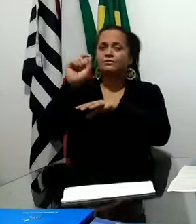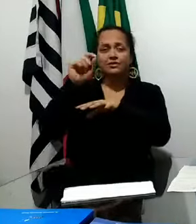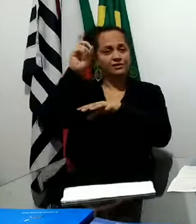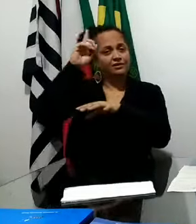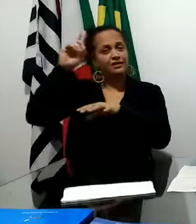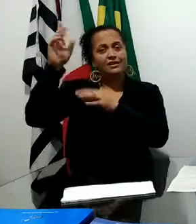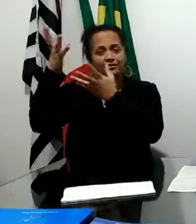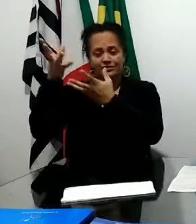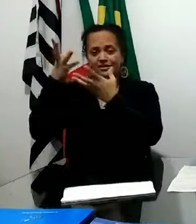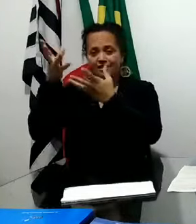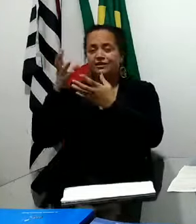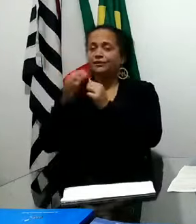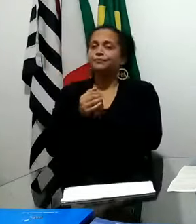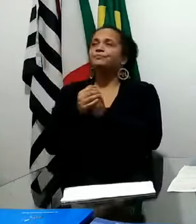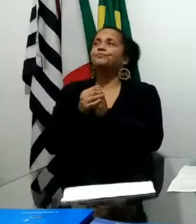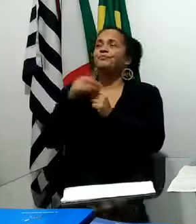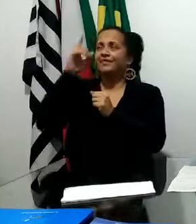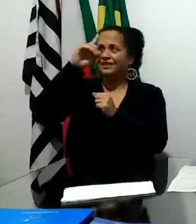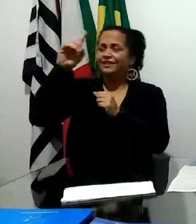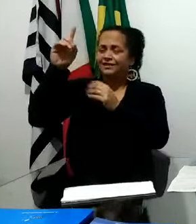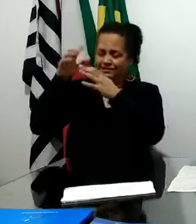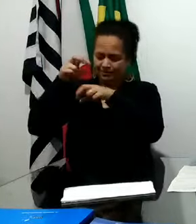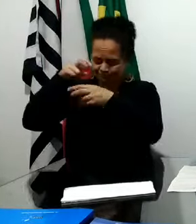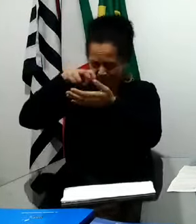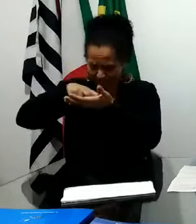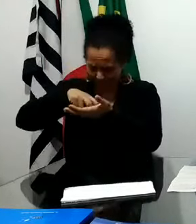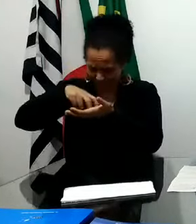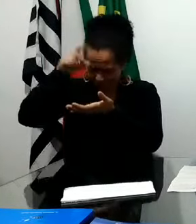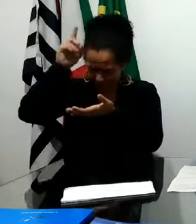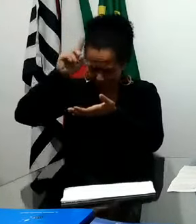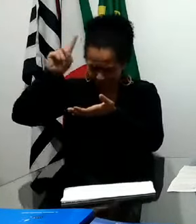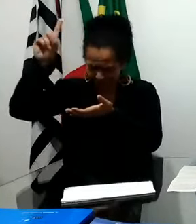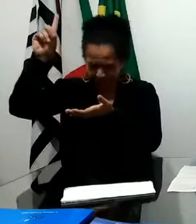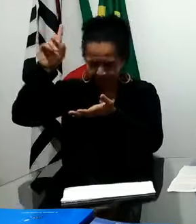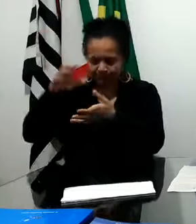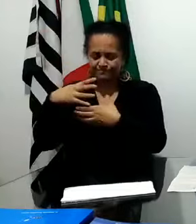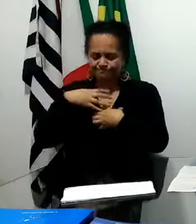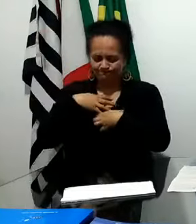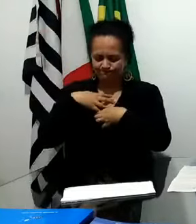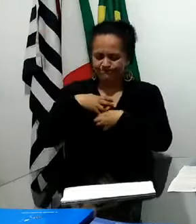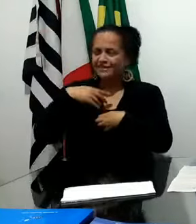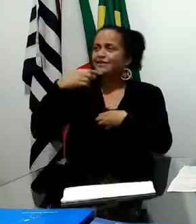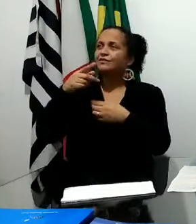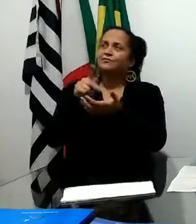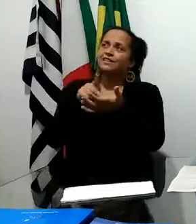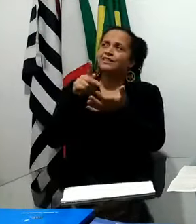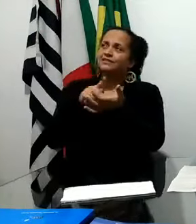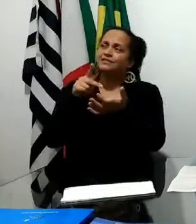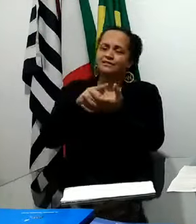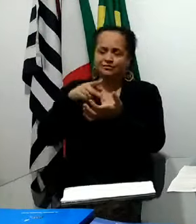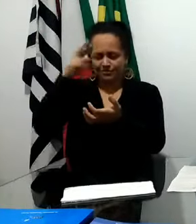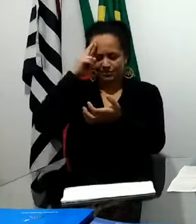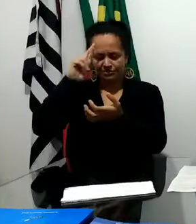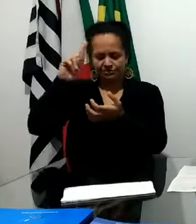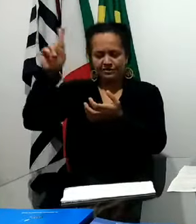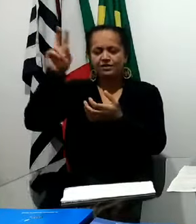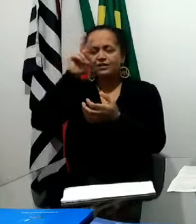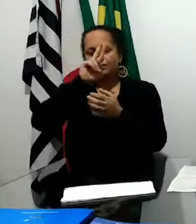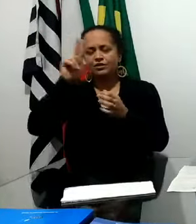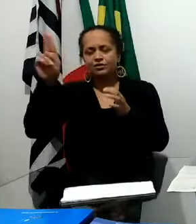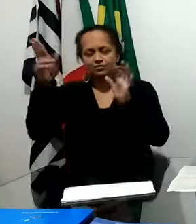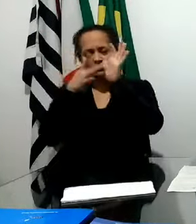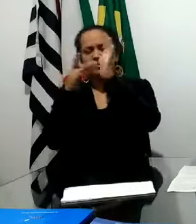temor do Senhor venha sobre eles, que a santidade do Senhor venha sobre eles. Pai, em nome de Jesus Cristo, nós chamamos à existência